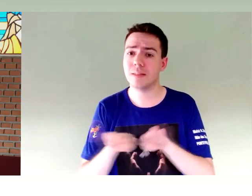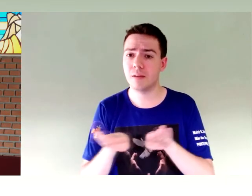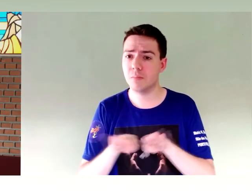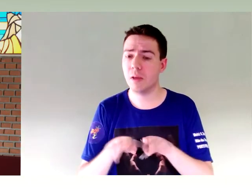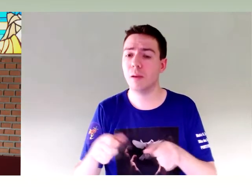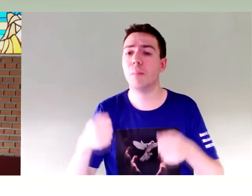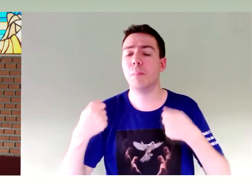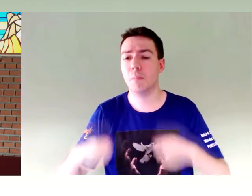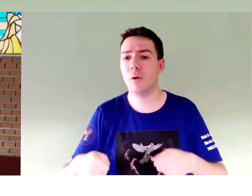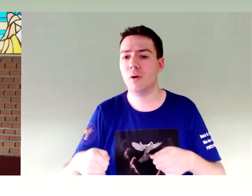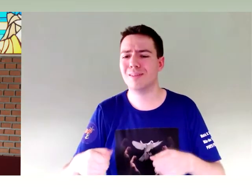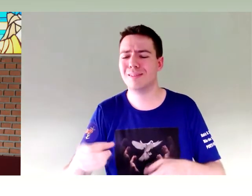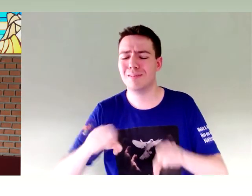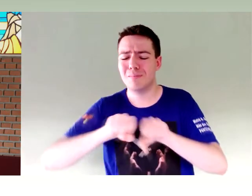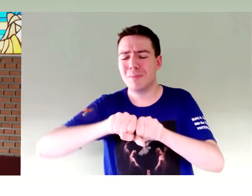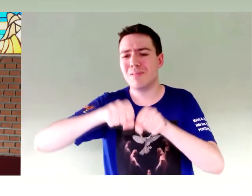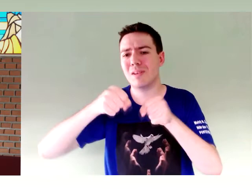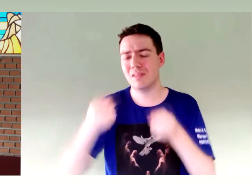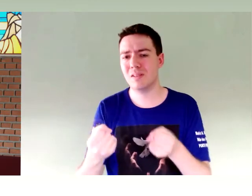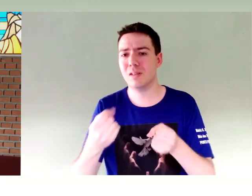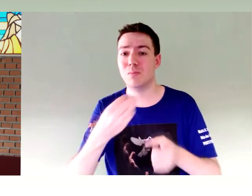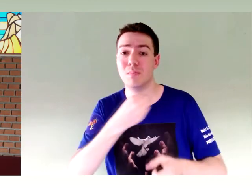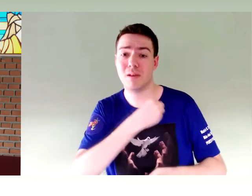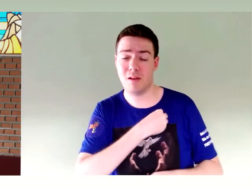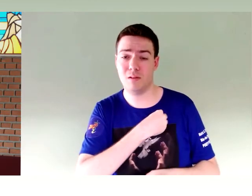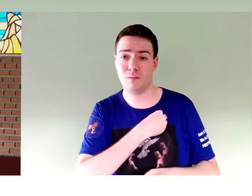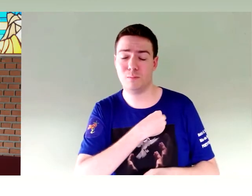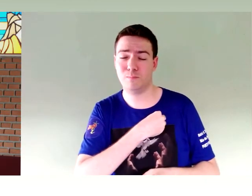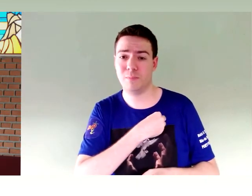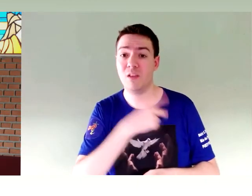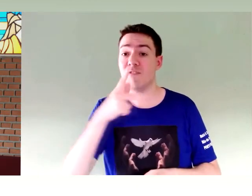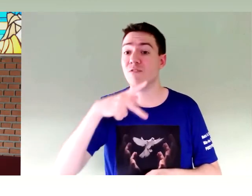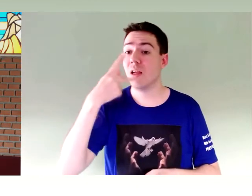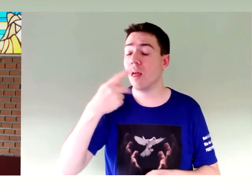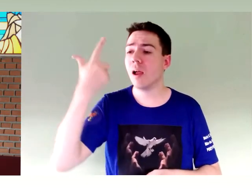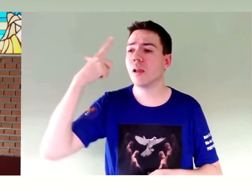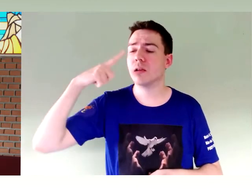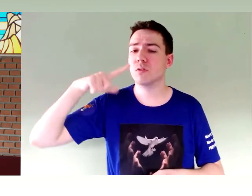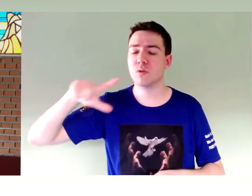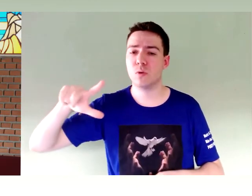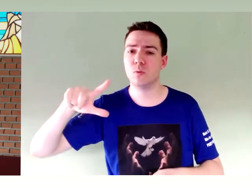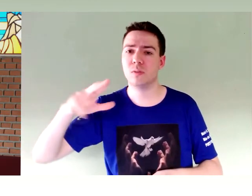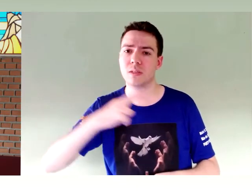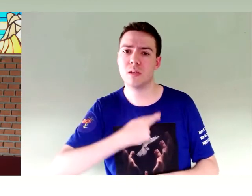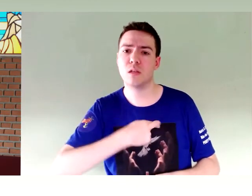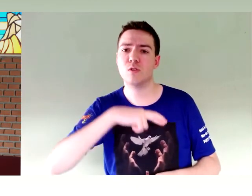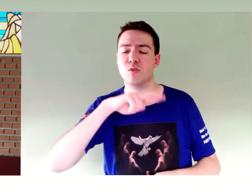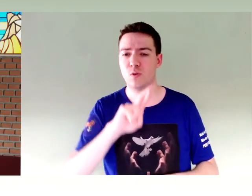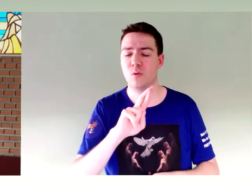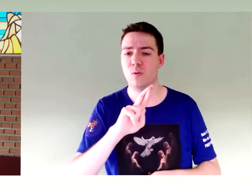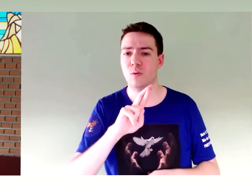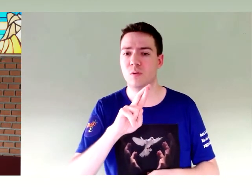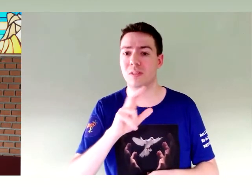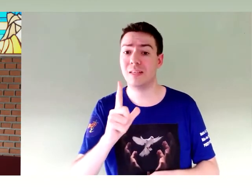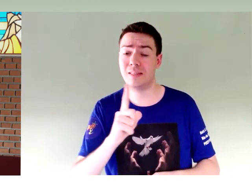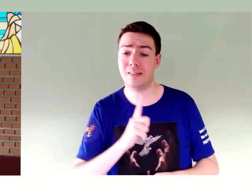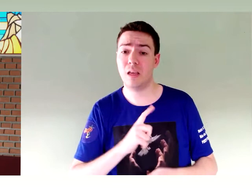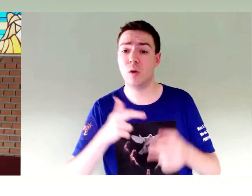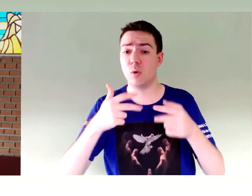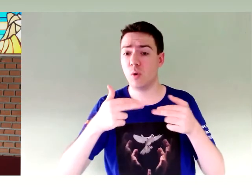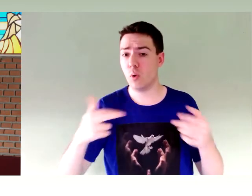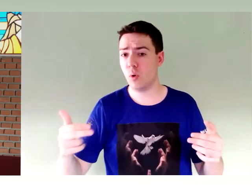também ser pervertida pelo pecado. Nesse sentido, afirmar que as outras tradições religiosas